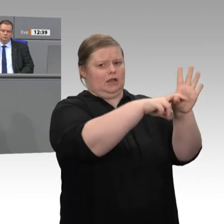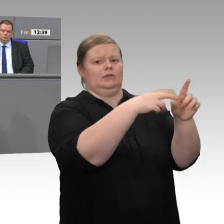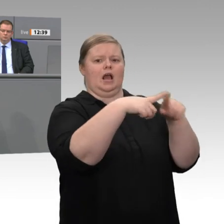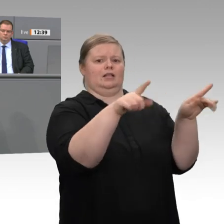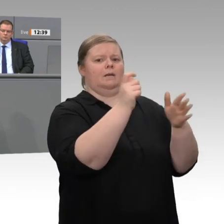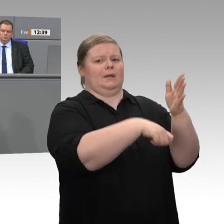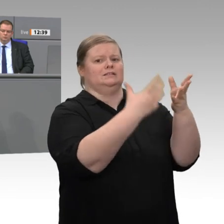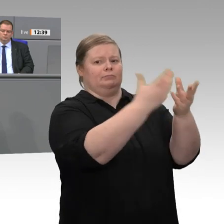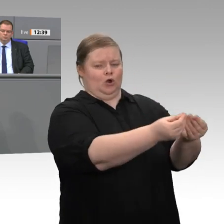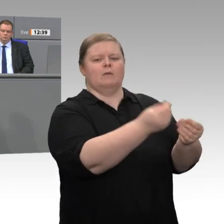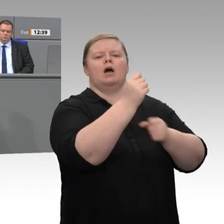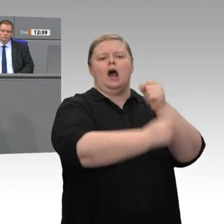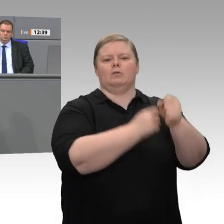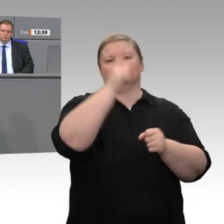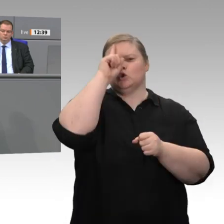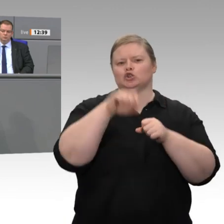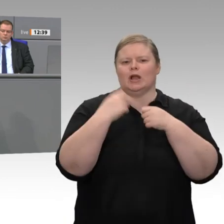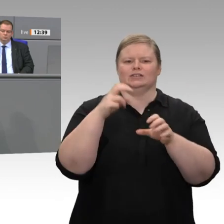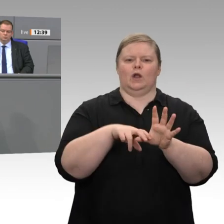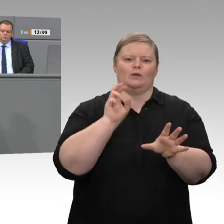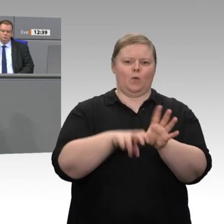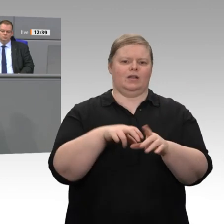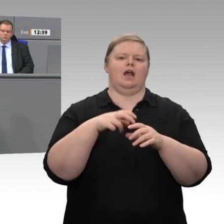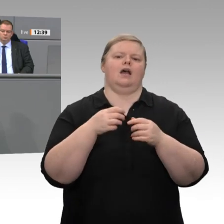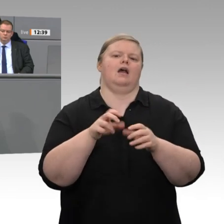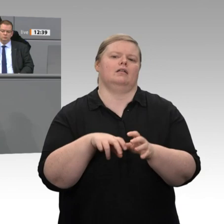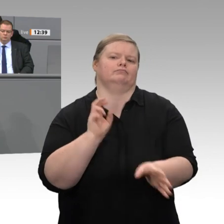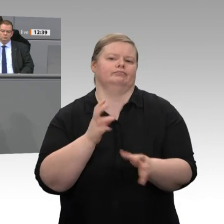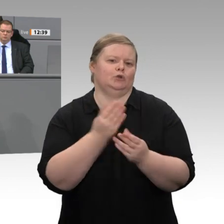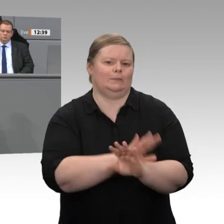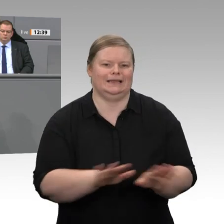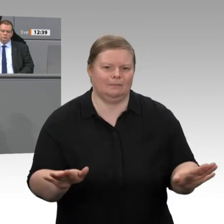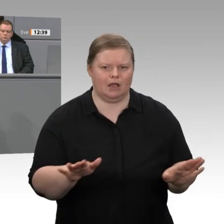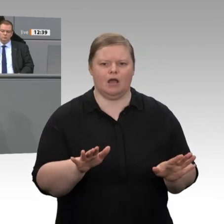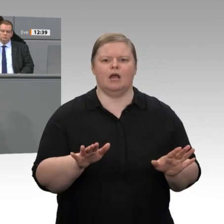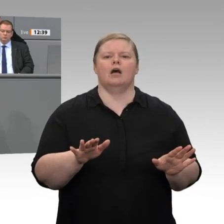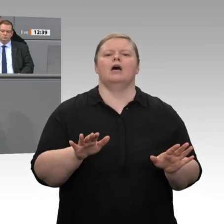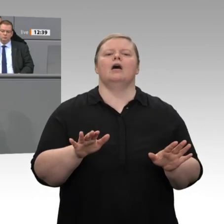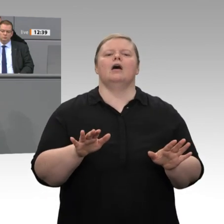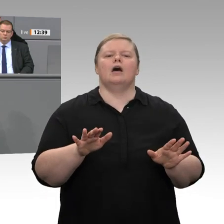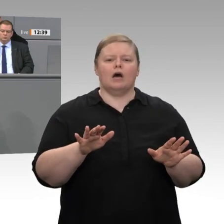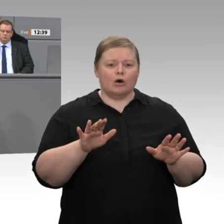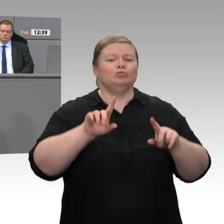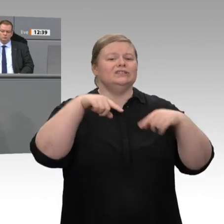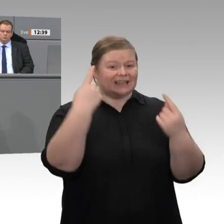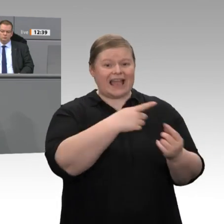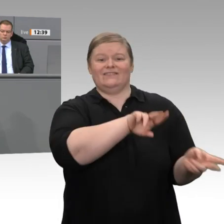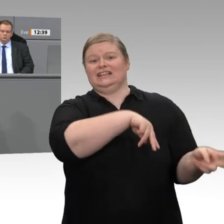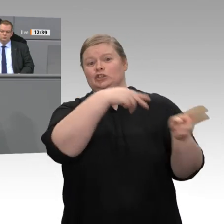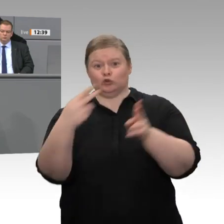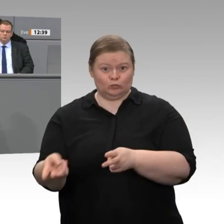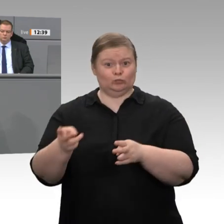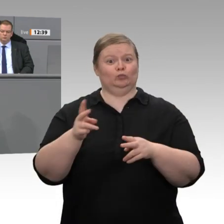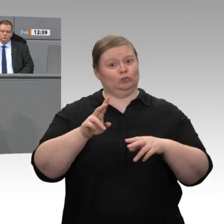Ihnen auch heute schwer, die deutsche Staatsangehörigkeit wiederzuerwerben. Dafür aber, und da sind wir uns auch einig,